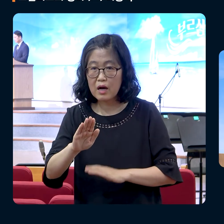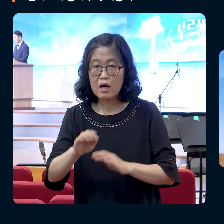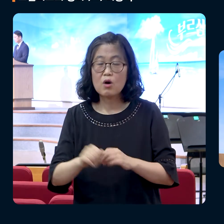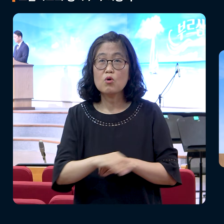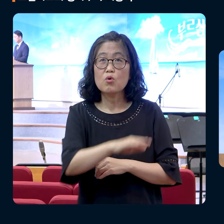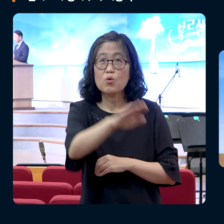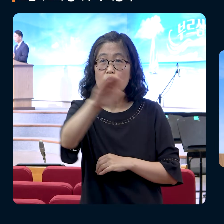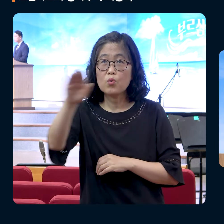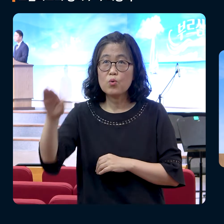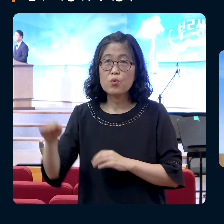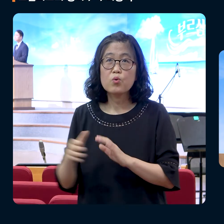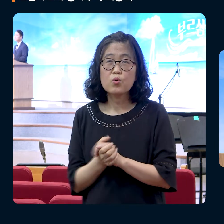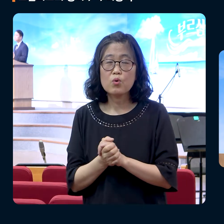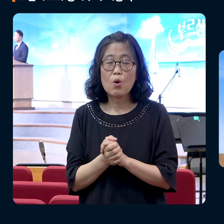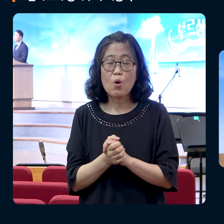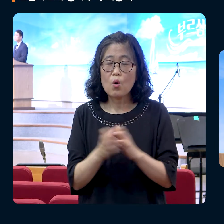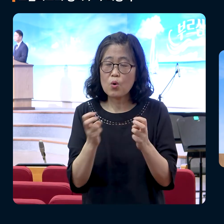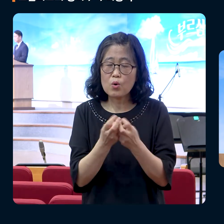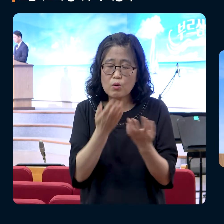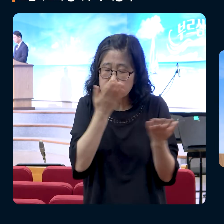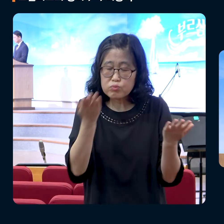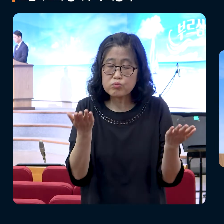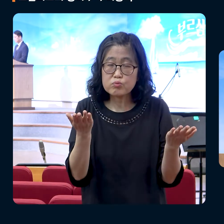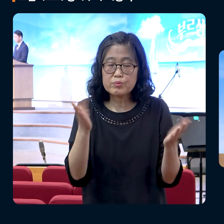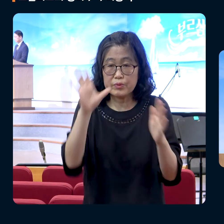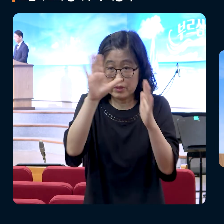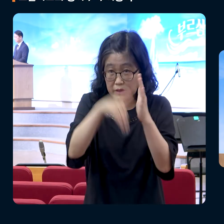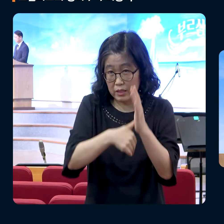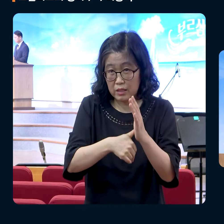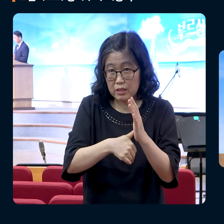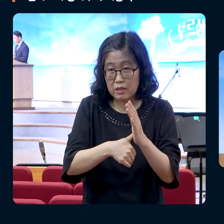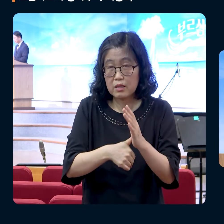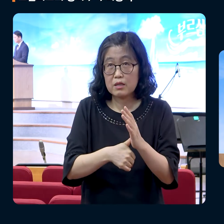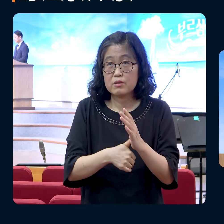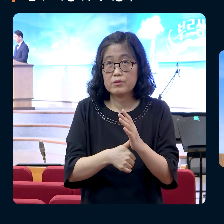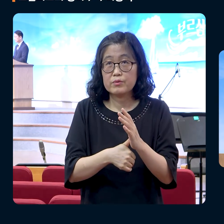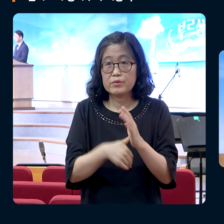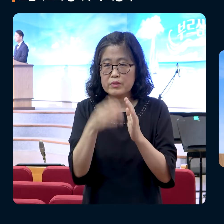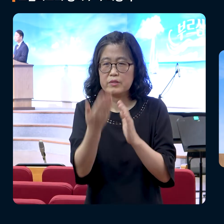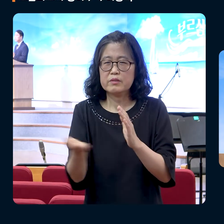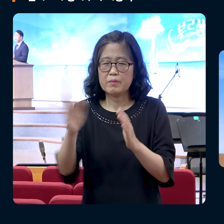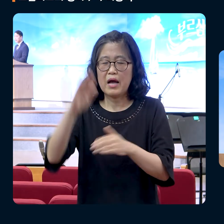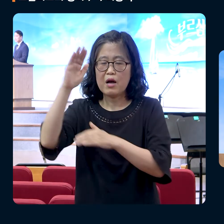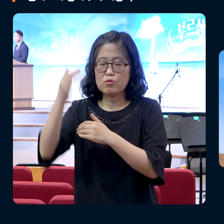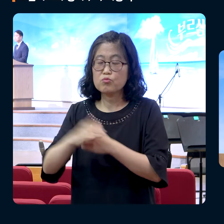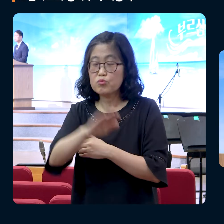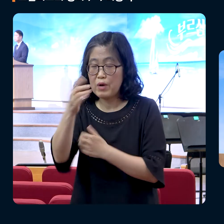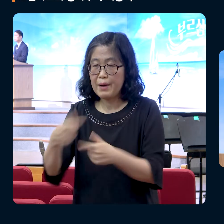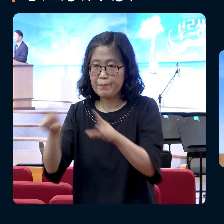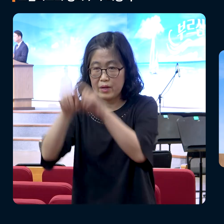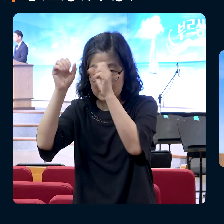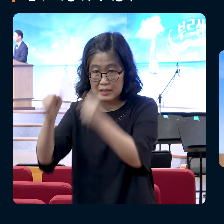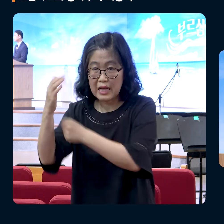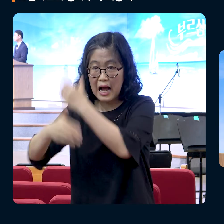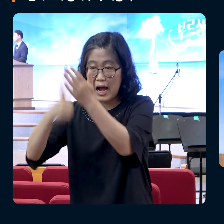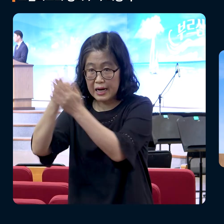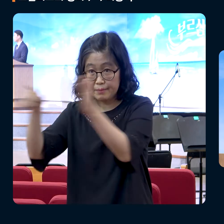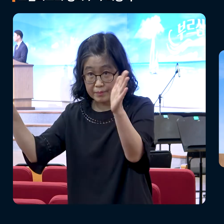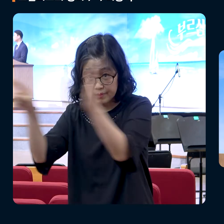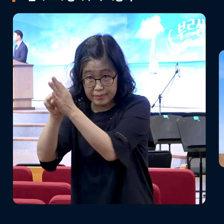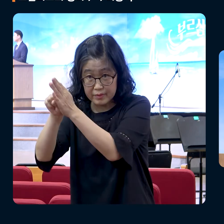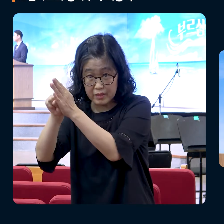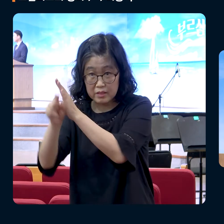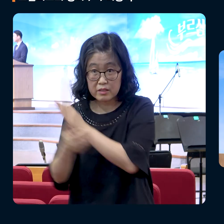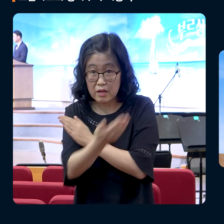혼비백산인 상태에서 어찌할 바를 모르는 그런 상황일지라도 우리와 함께 하시는 하나님을 신뢰하시는